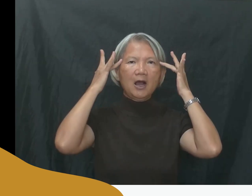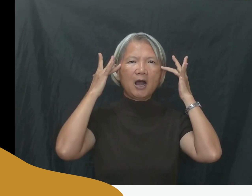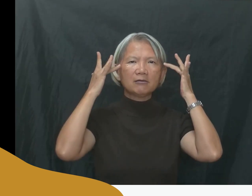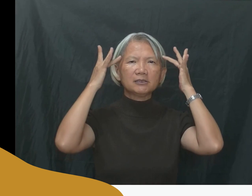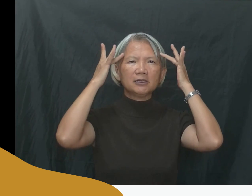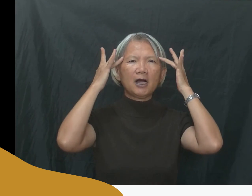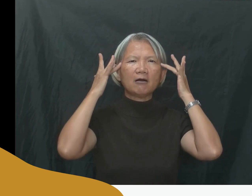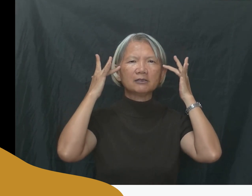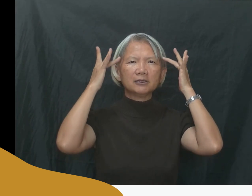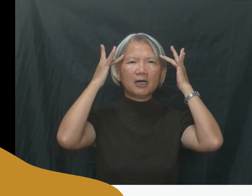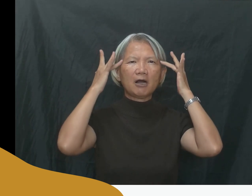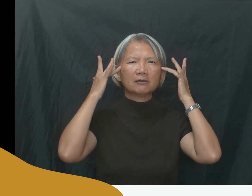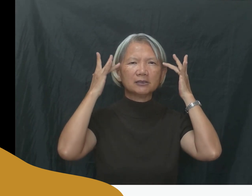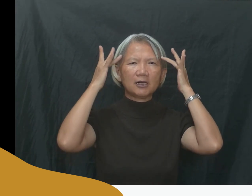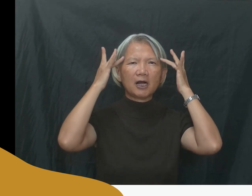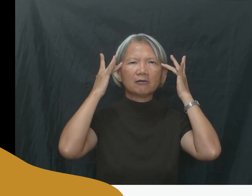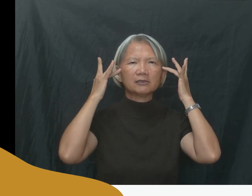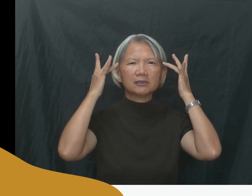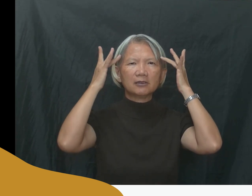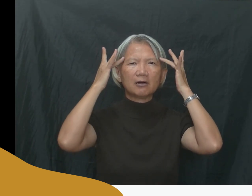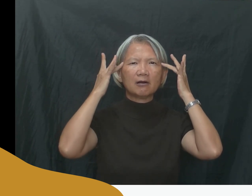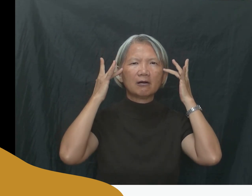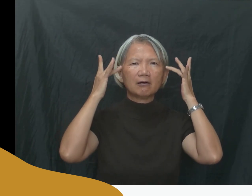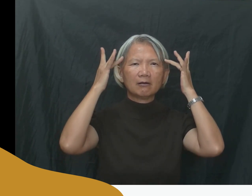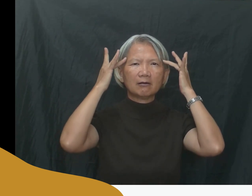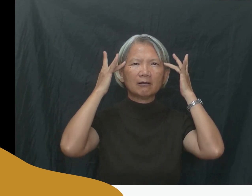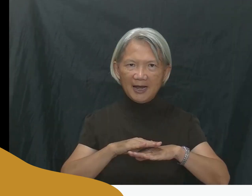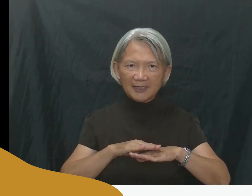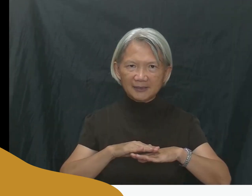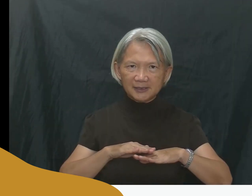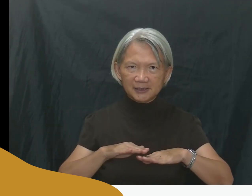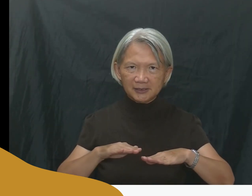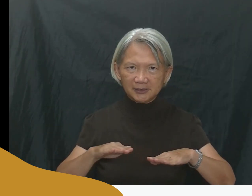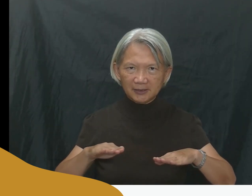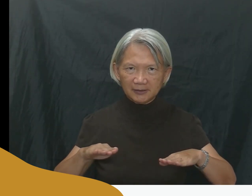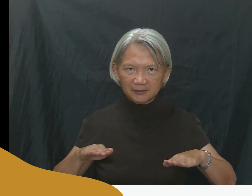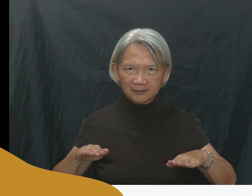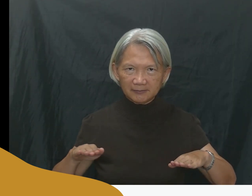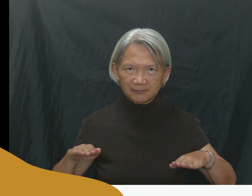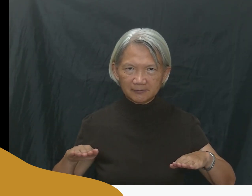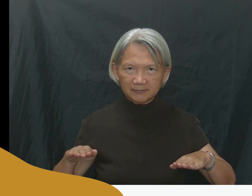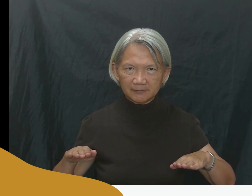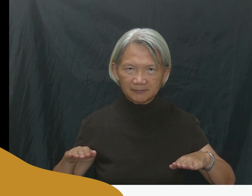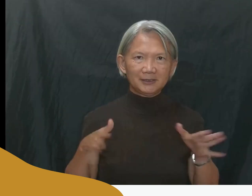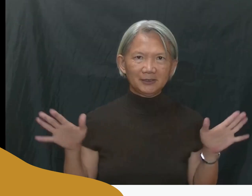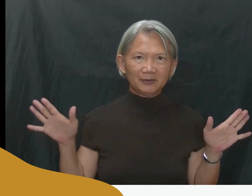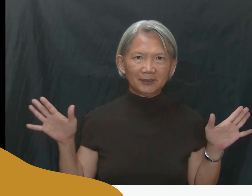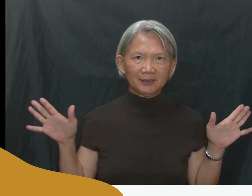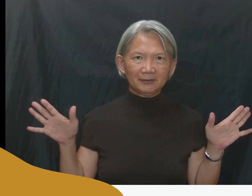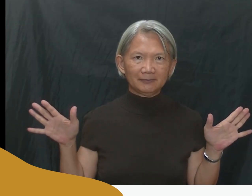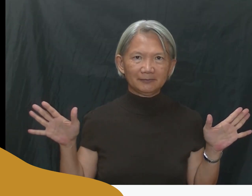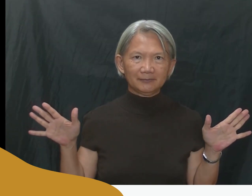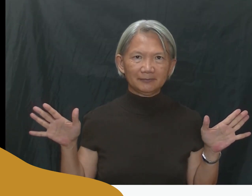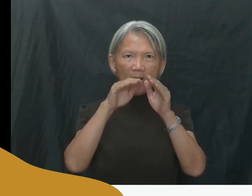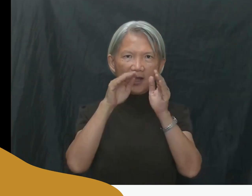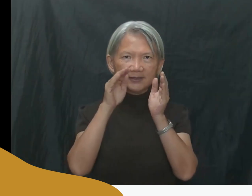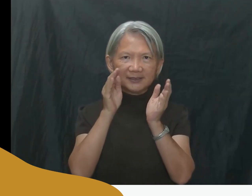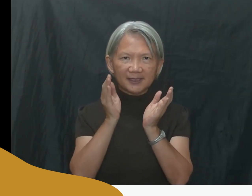好热，好热，好热，好热哦！ 安静的，自由的，完整